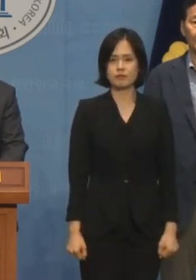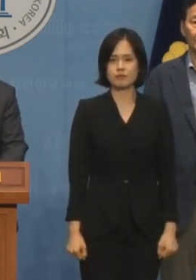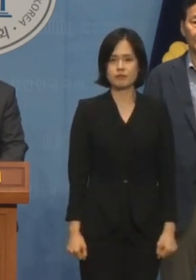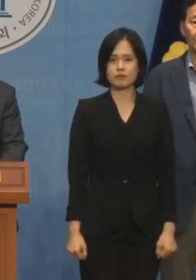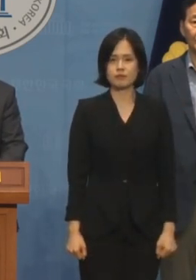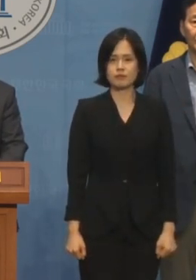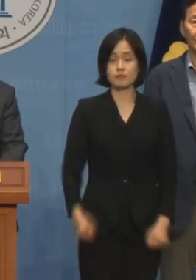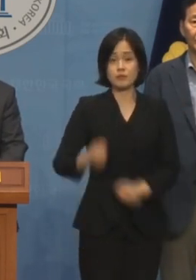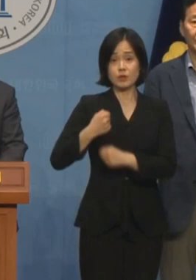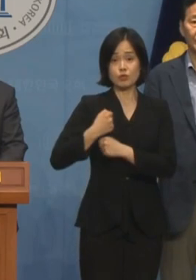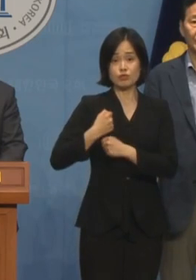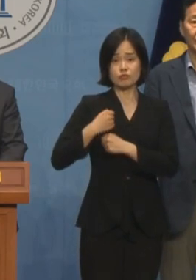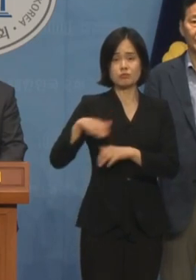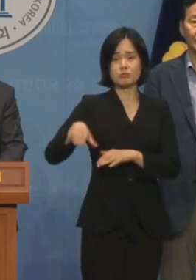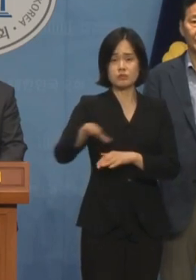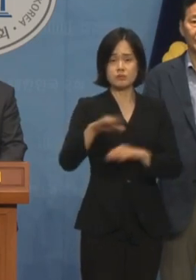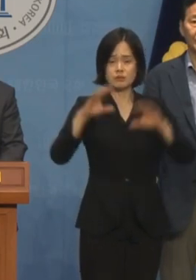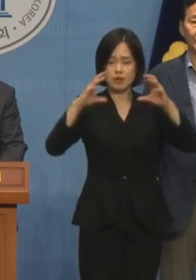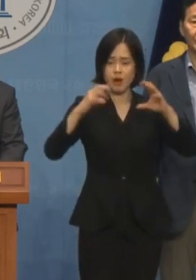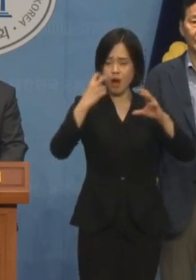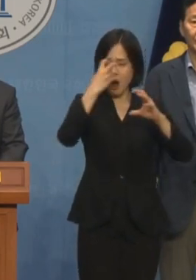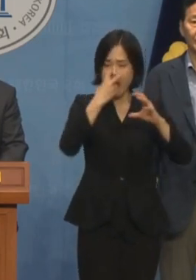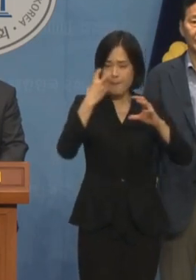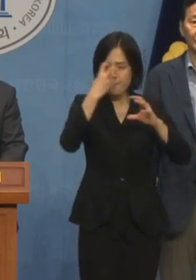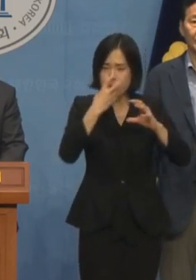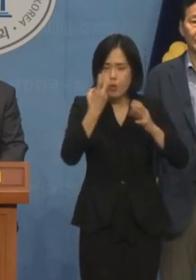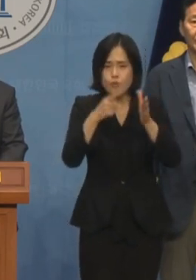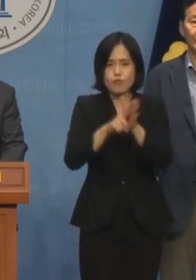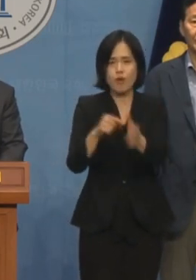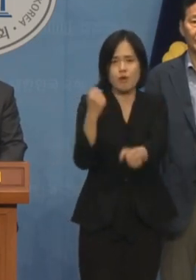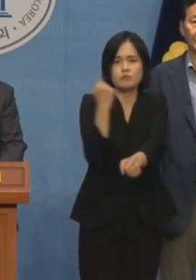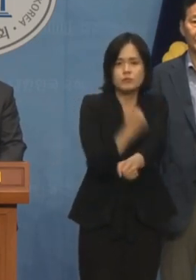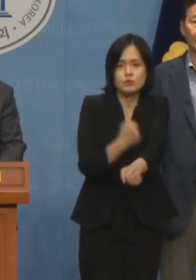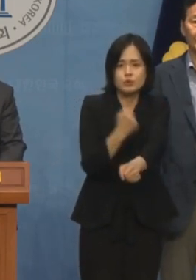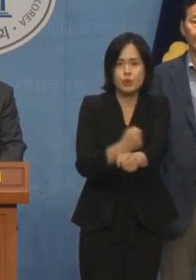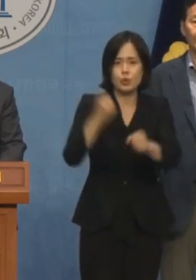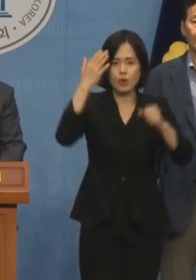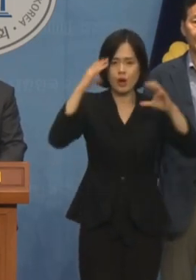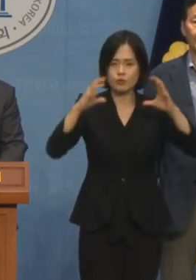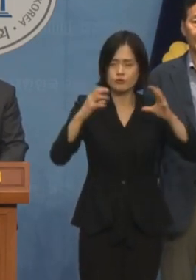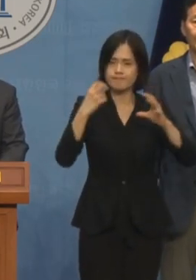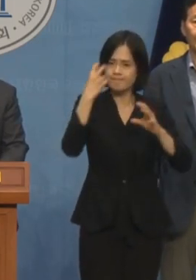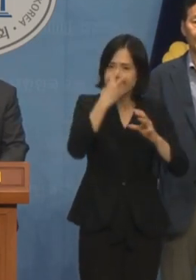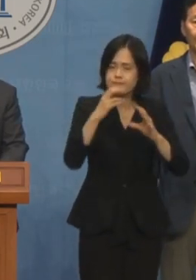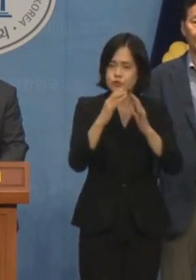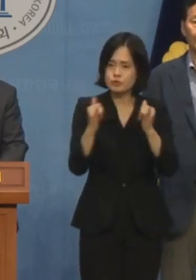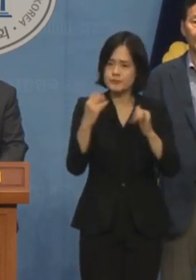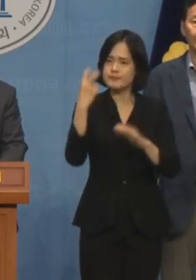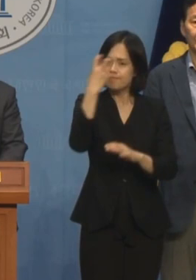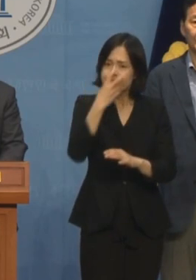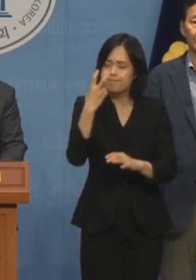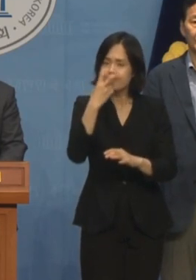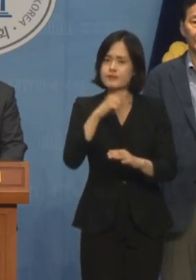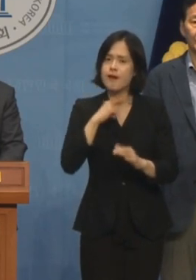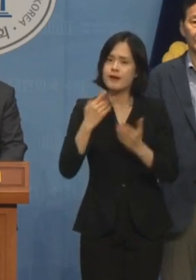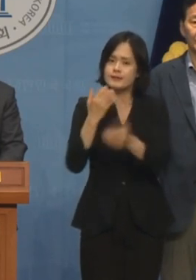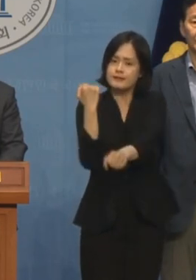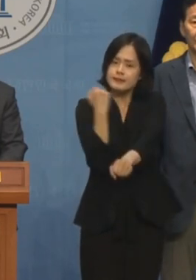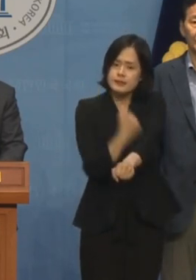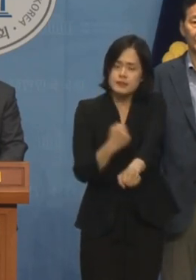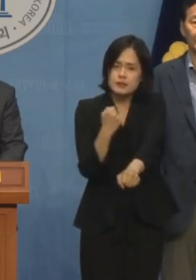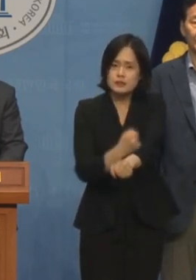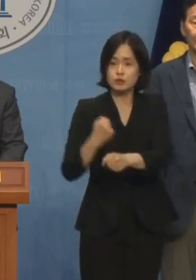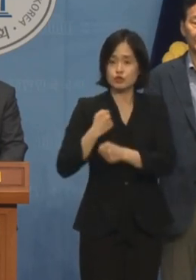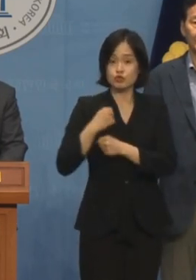밤낮없이 24시간 안보의 최전선에서 국가와 국민을 지키며 헌신한 대한민국 국군